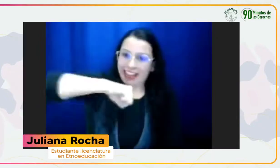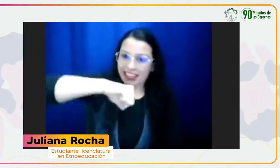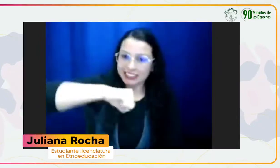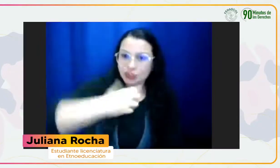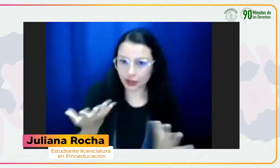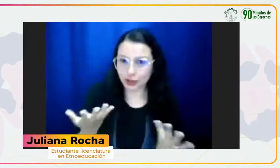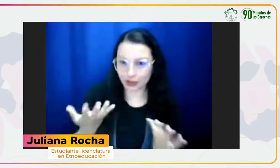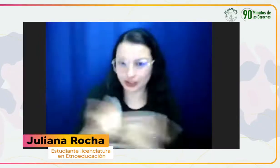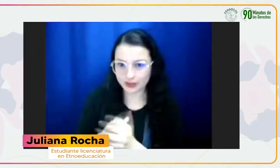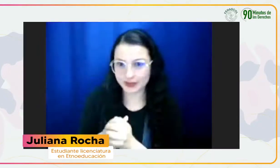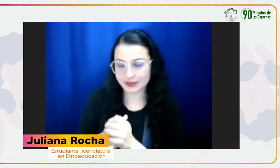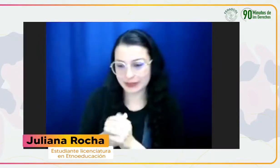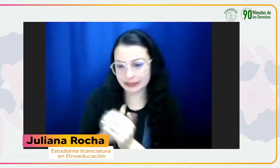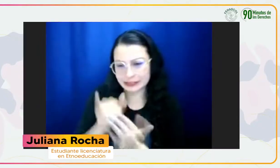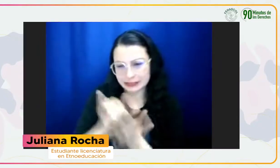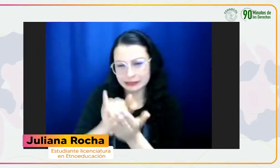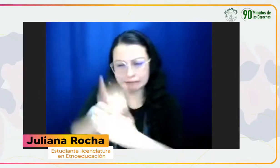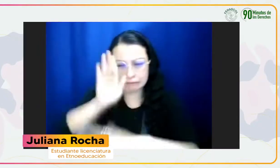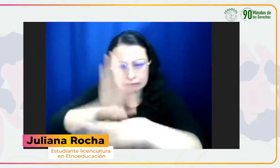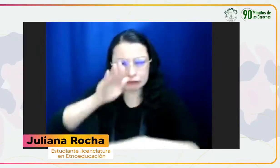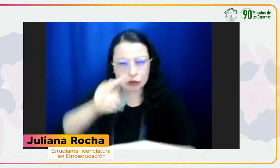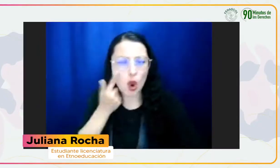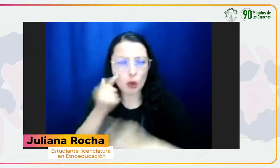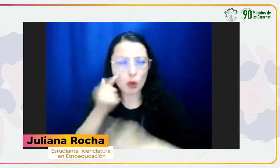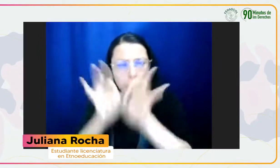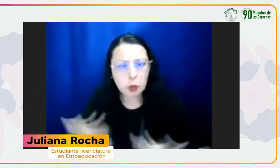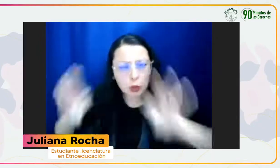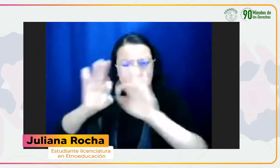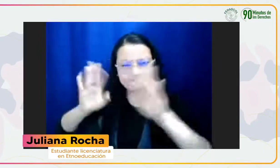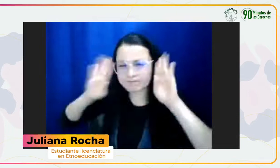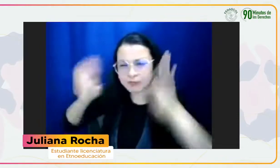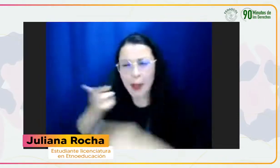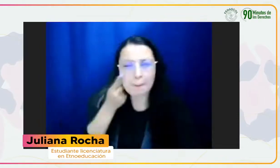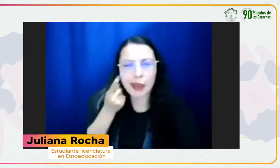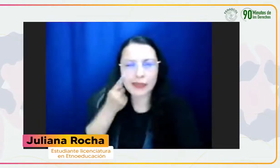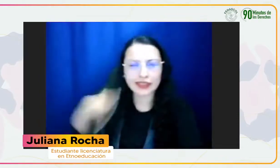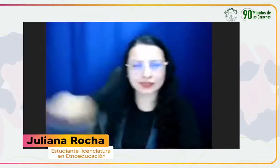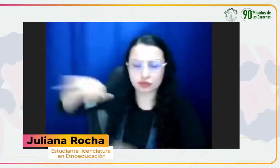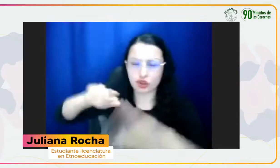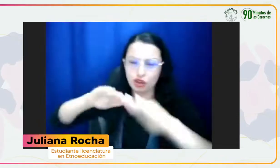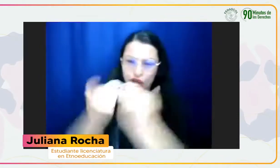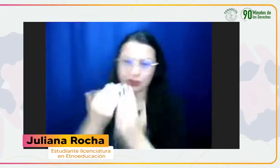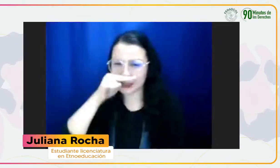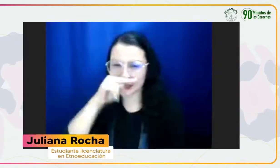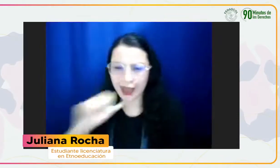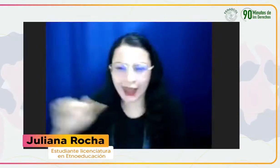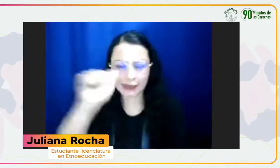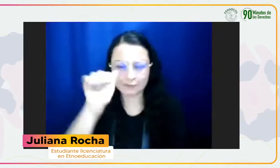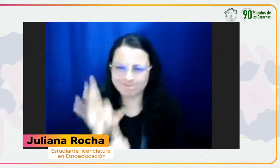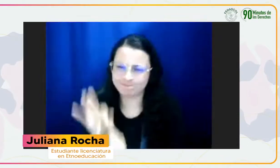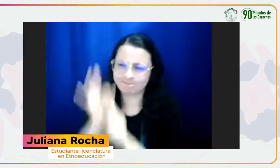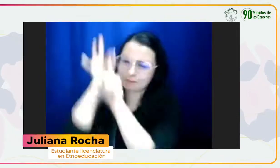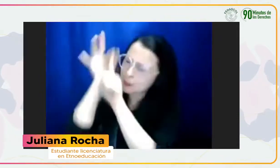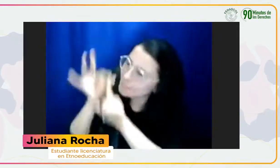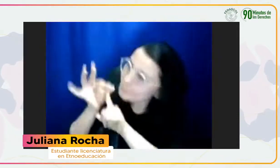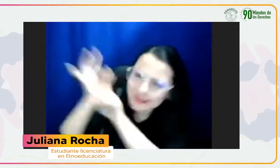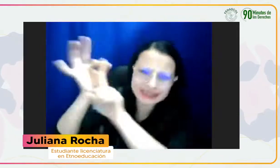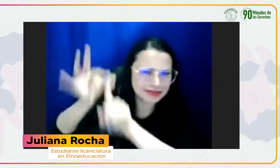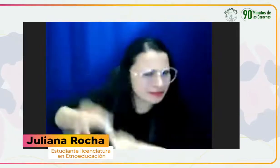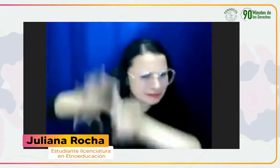no tengan esta discriminación y que tengan pues este cumplimiento de sus derechos. Es importante poner la